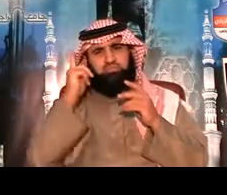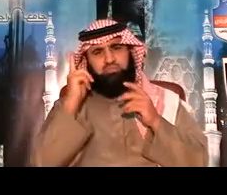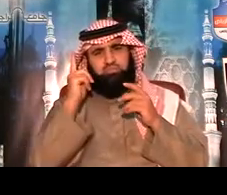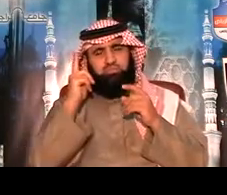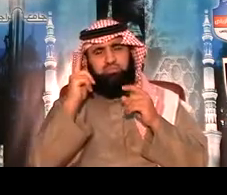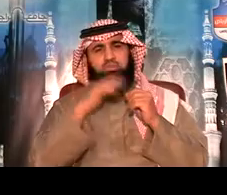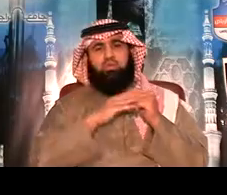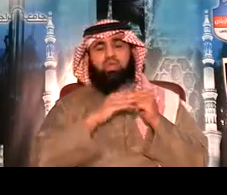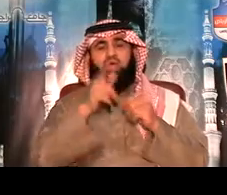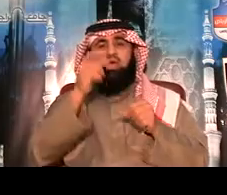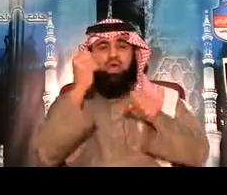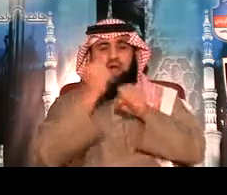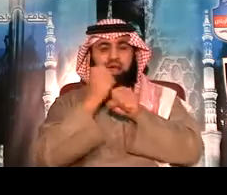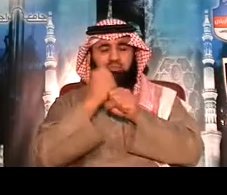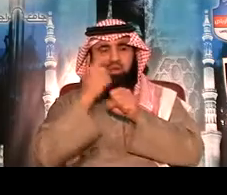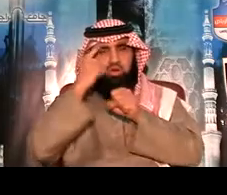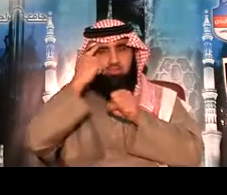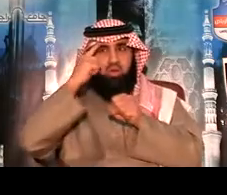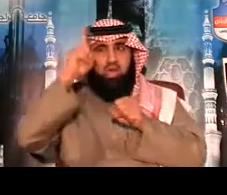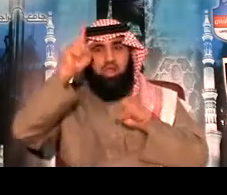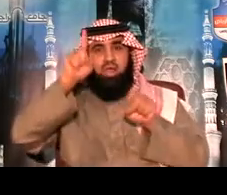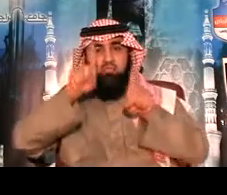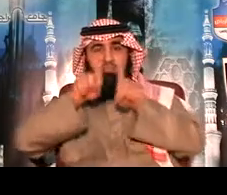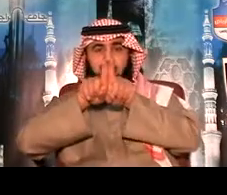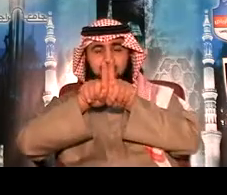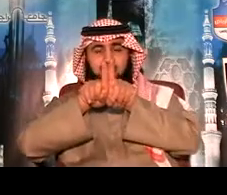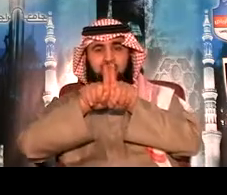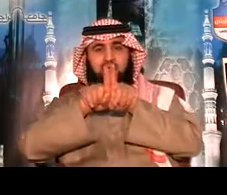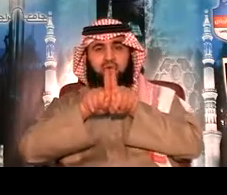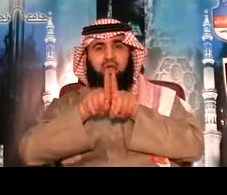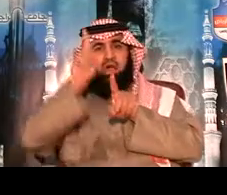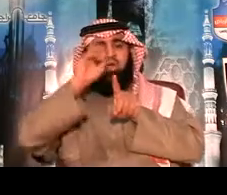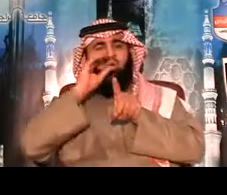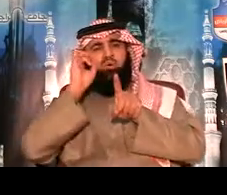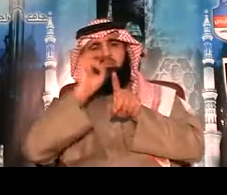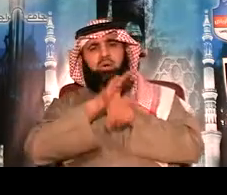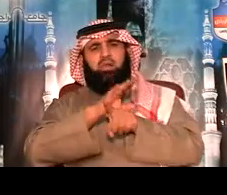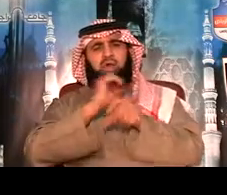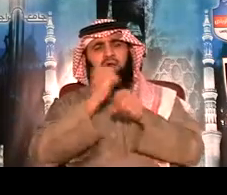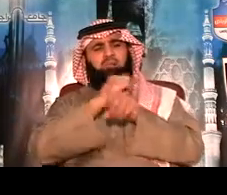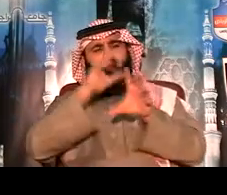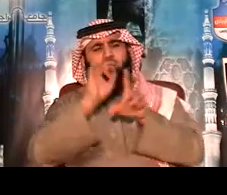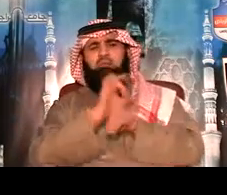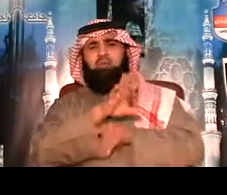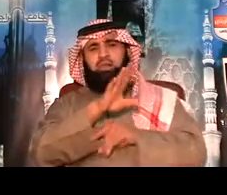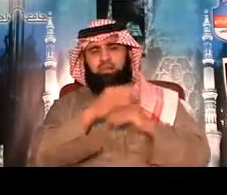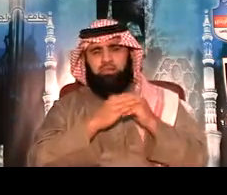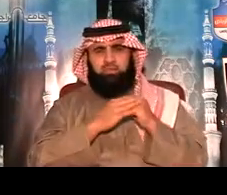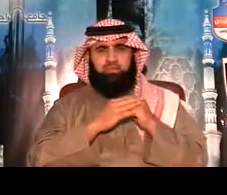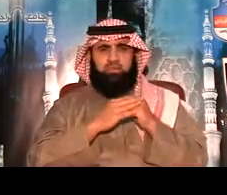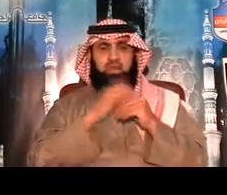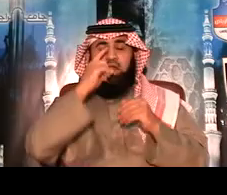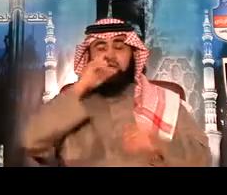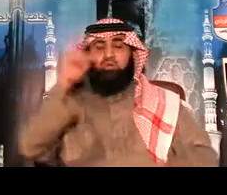من عمل عملا أشرك فيه معي غيري تركته وشركه. رواه مسلم. فينبغي للمسلم أن